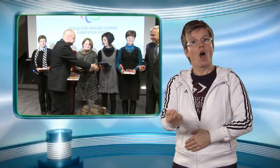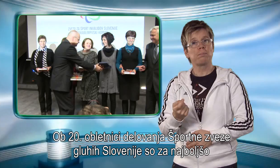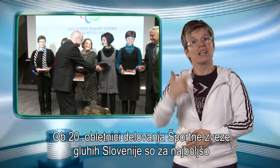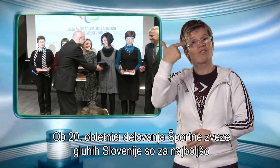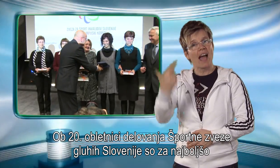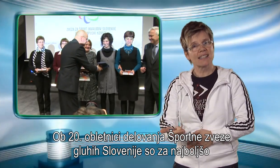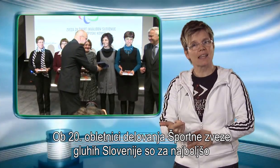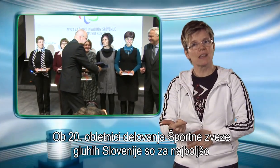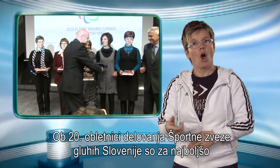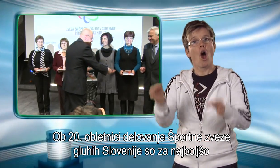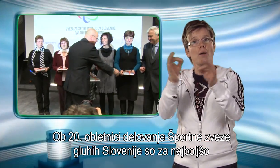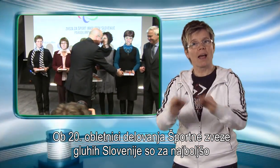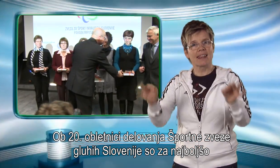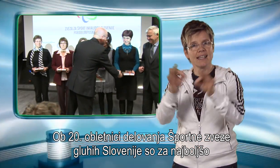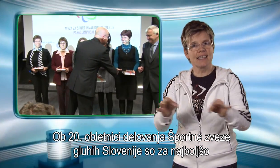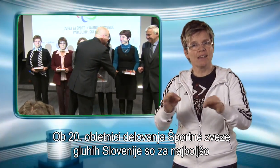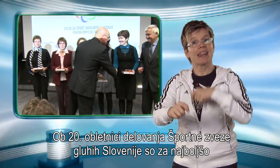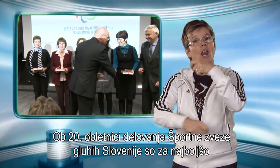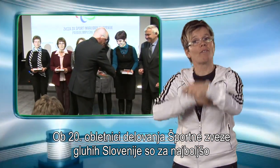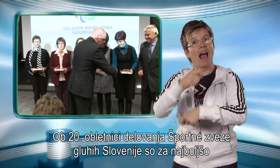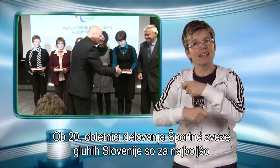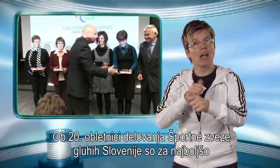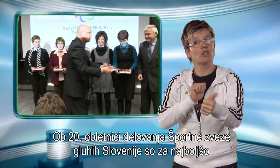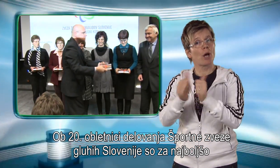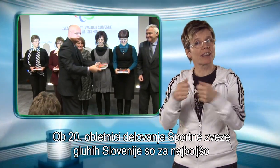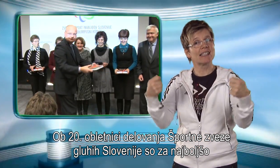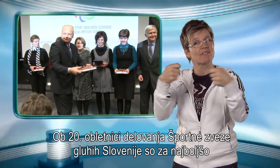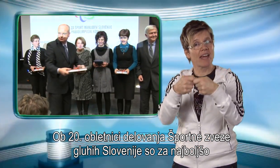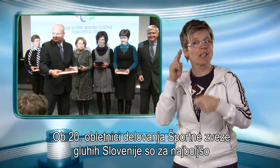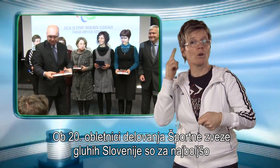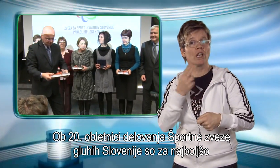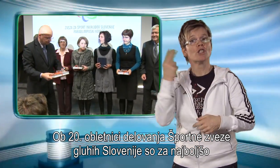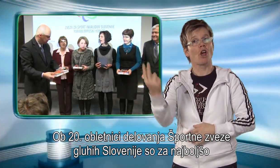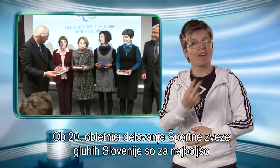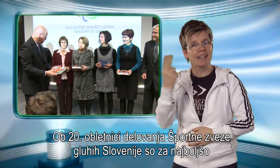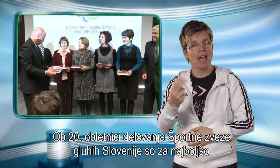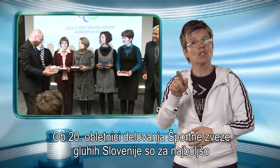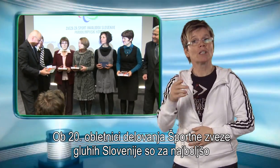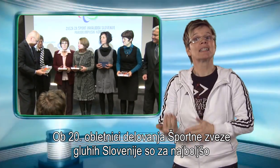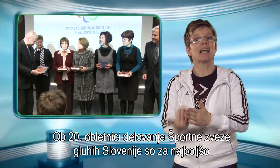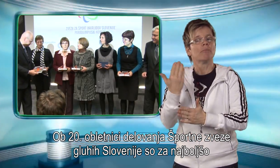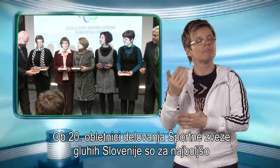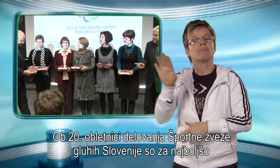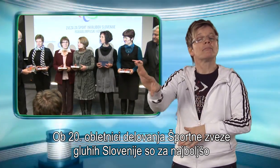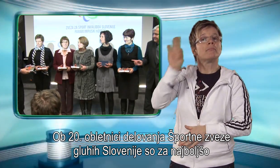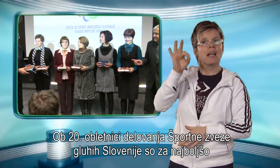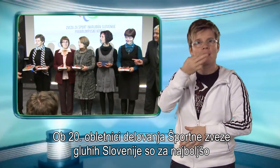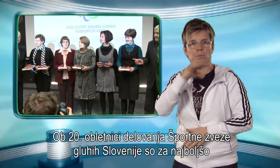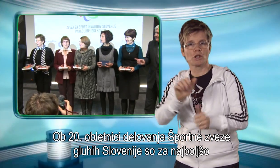Ob 20. obletnici delovanja Športne zveze gluhih Slovenije so za najboljšo športnico leta izbrali smučarko Anjo